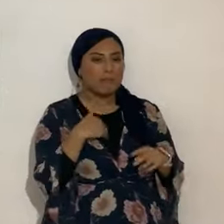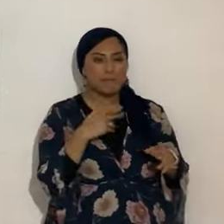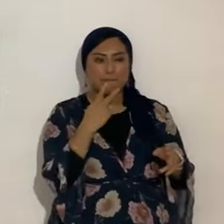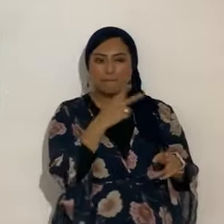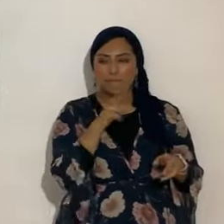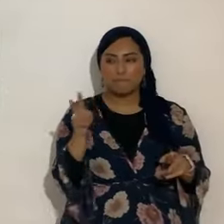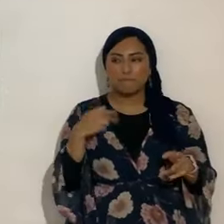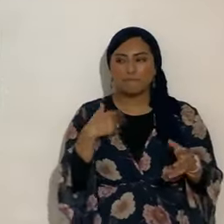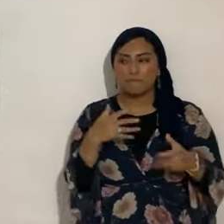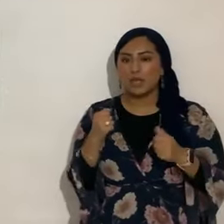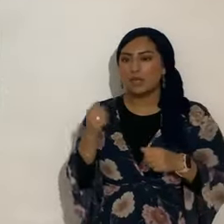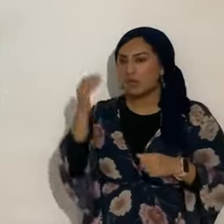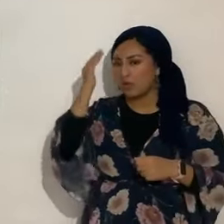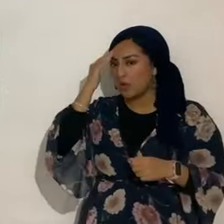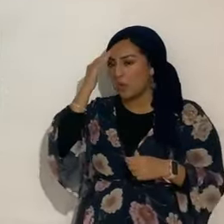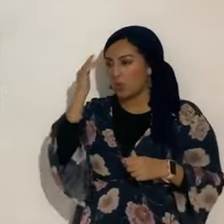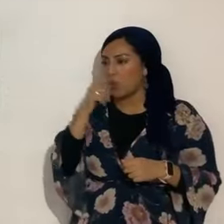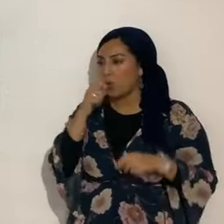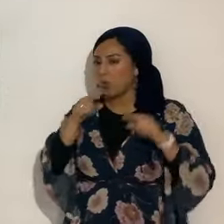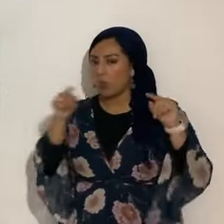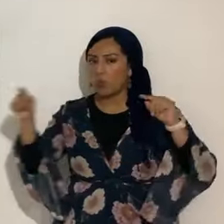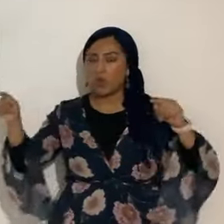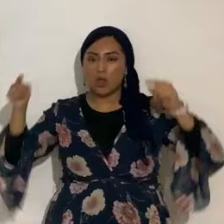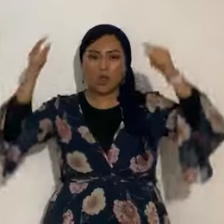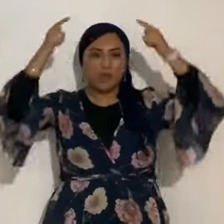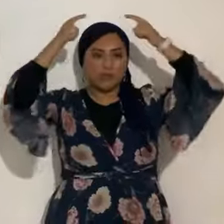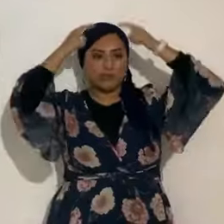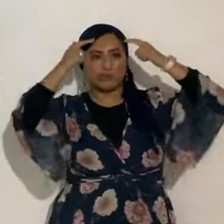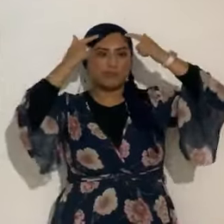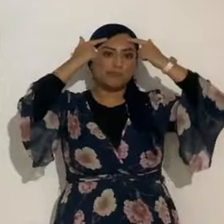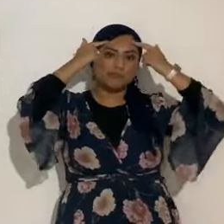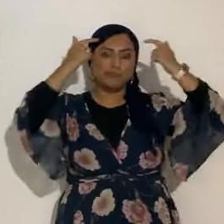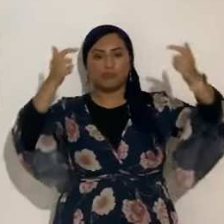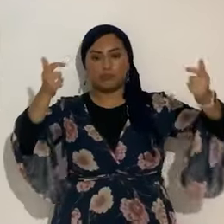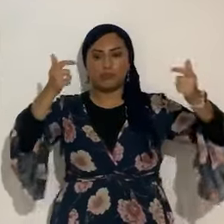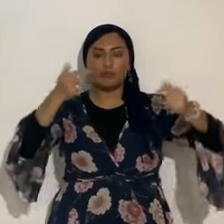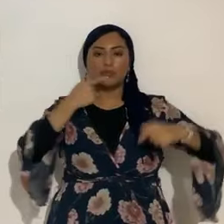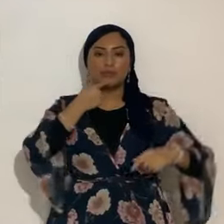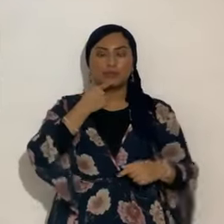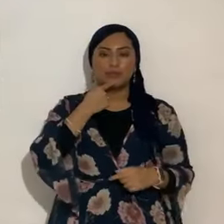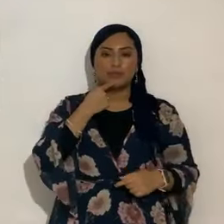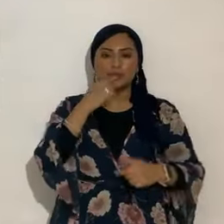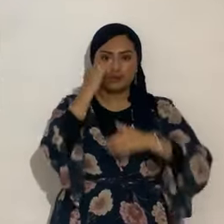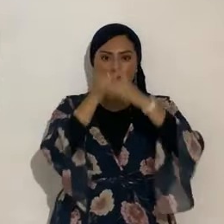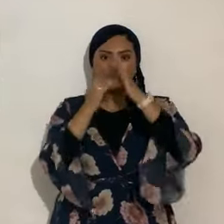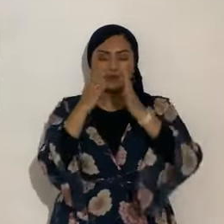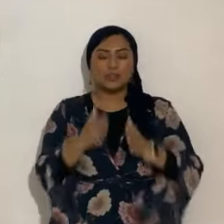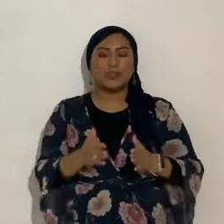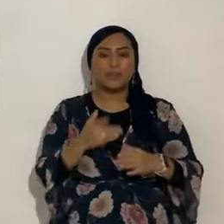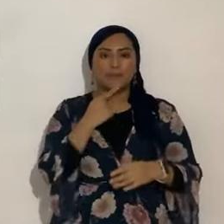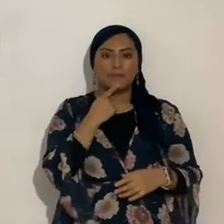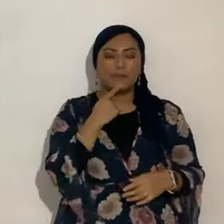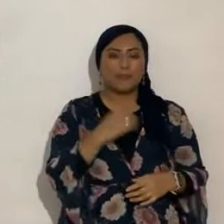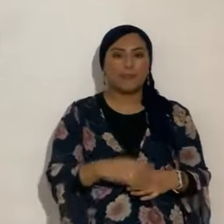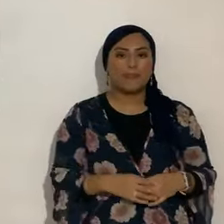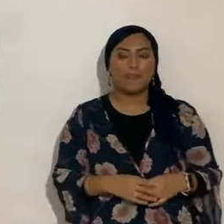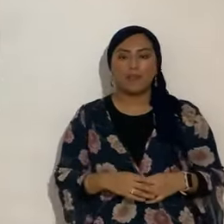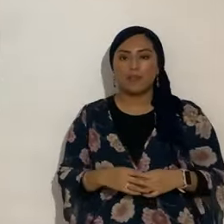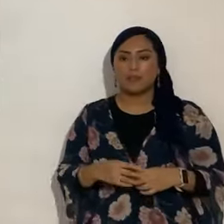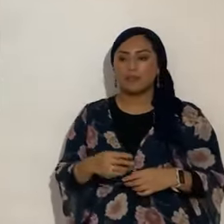rápido, ¿sí? La corona de orgullo de Efraín, dice en el profeta Isaías. Los